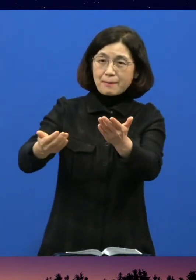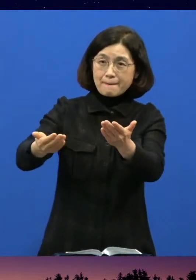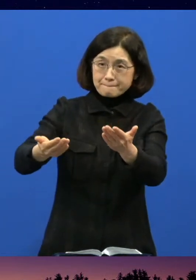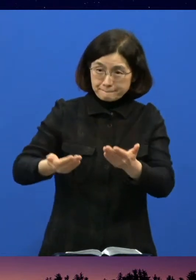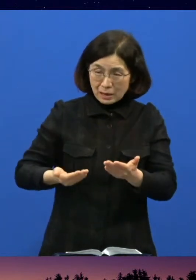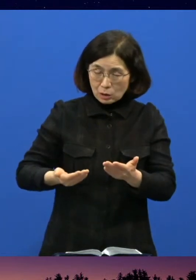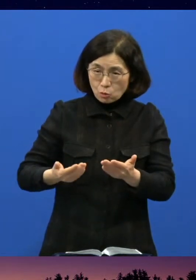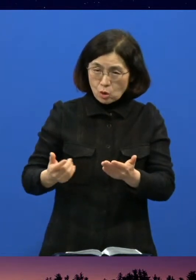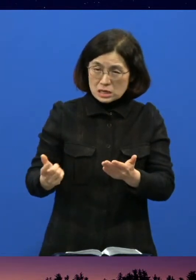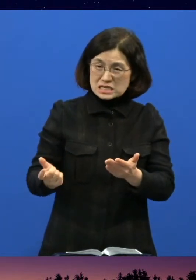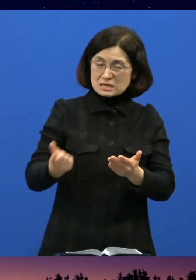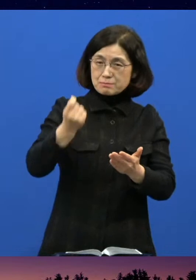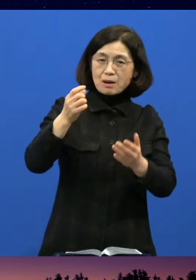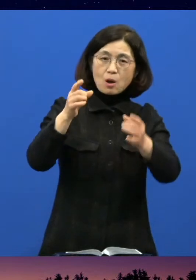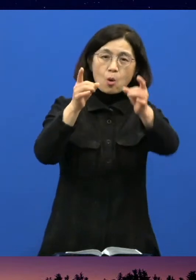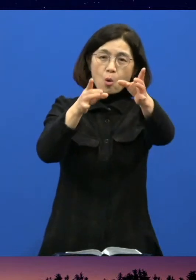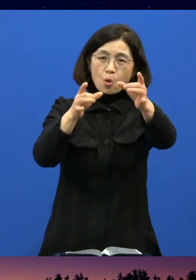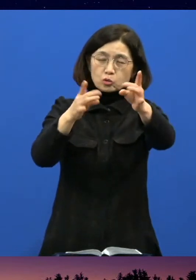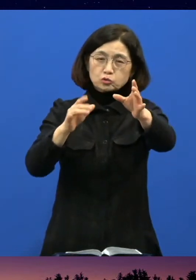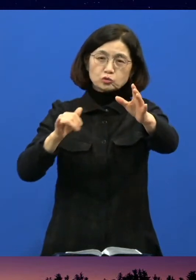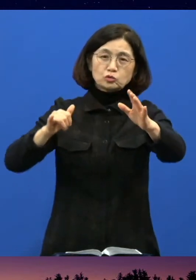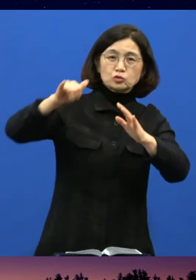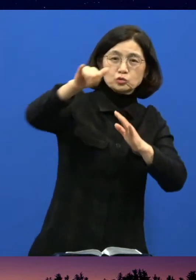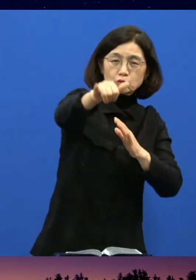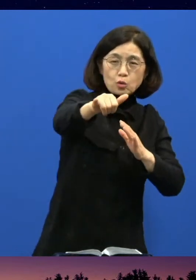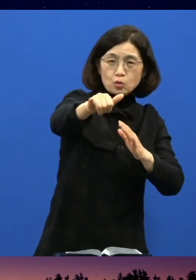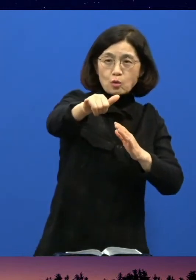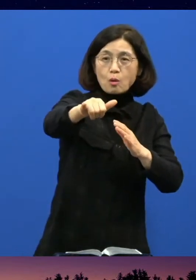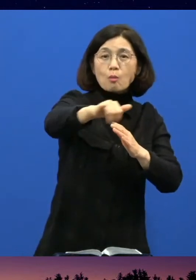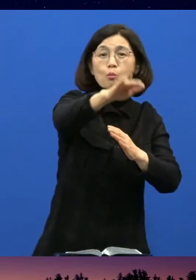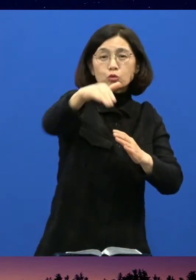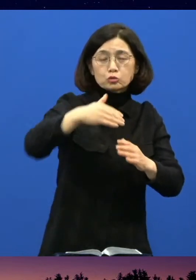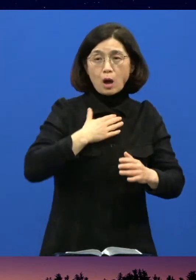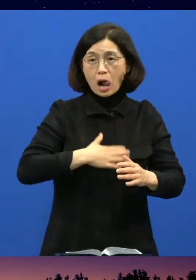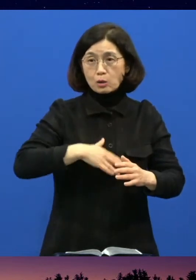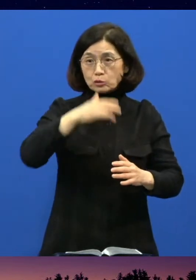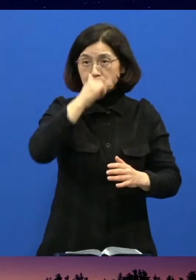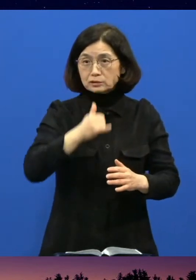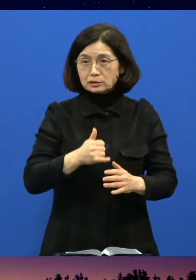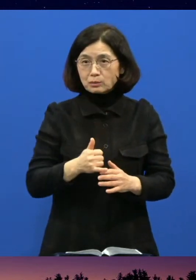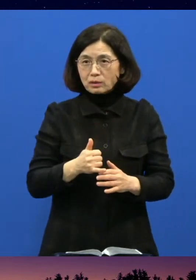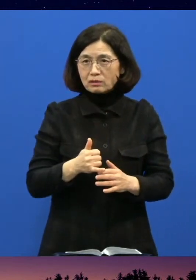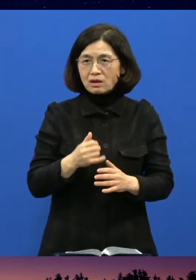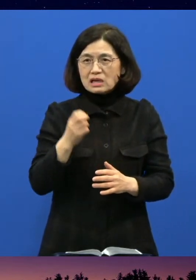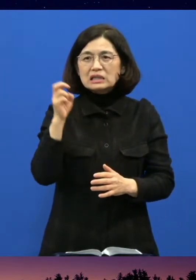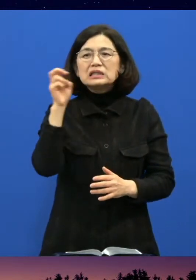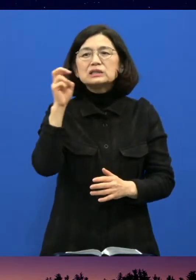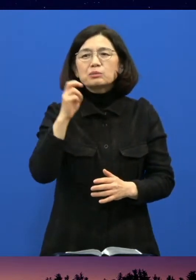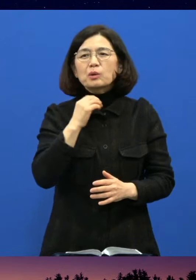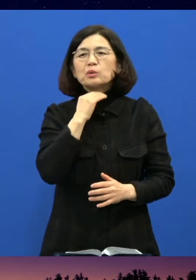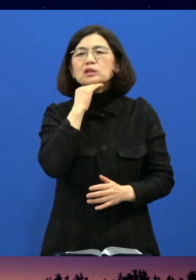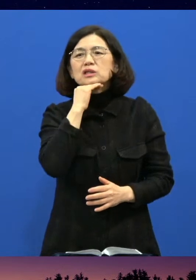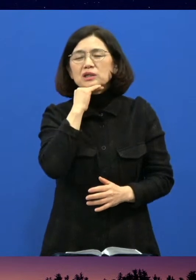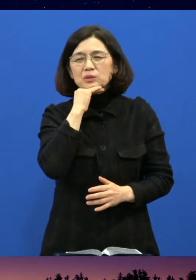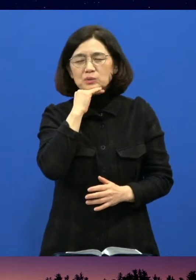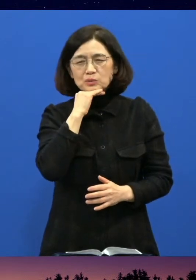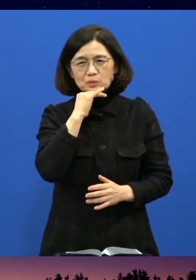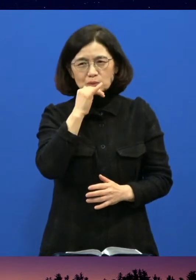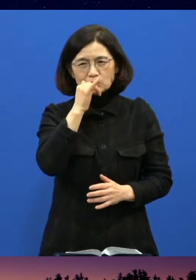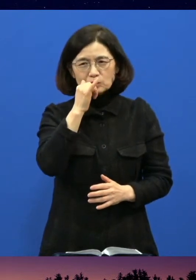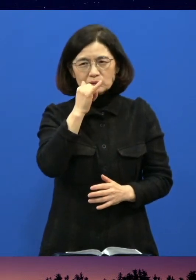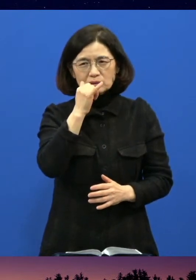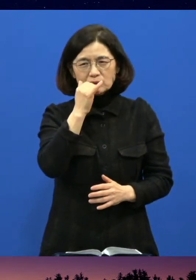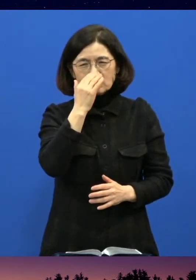이용하시라고. 못 들어오니까 뭐 안에 있는 거 다 상하잖아요. 다 그대로고 곧 들어오리라고 들었는데 안 들어오는